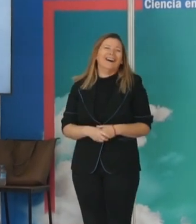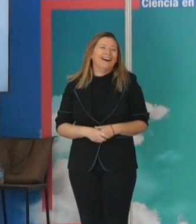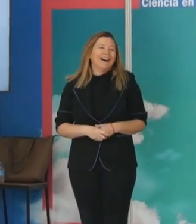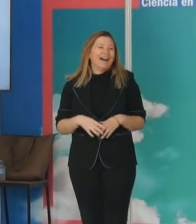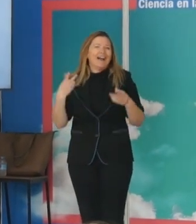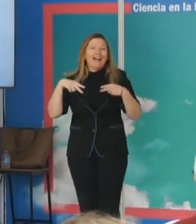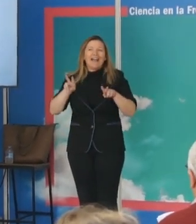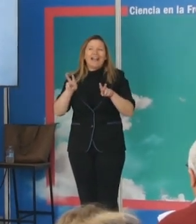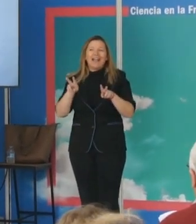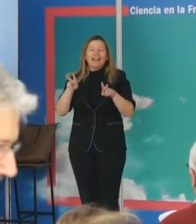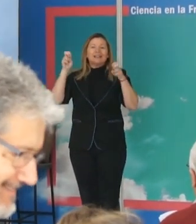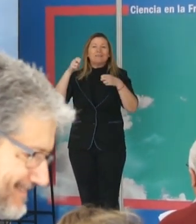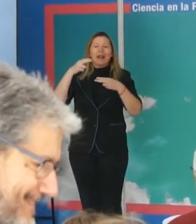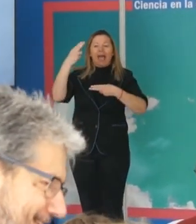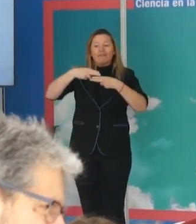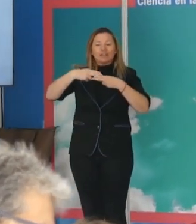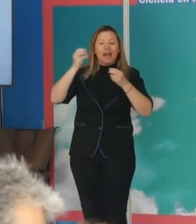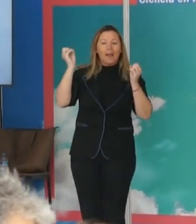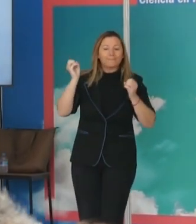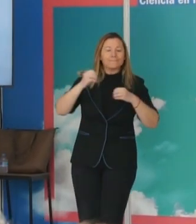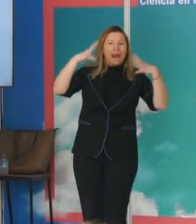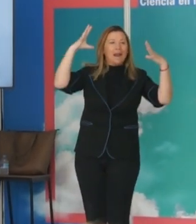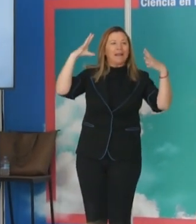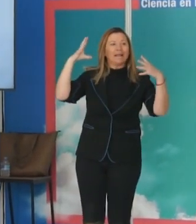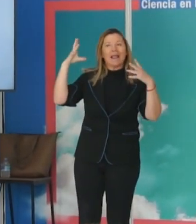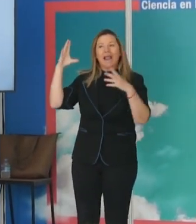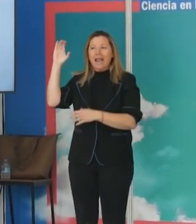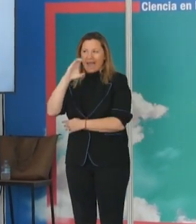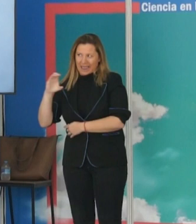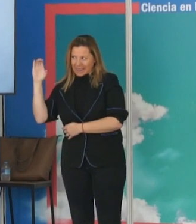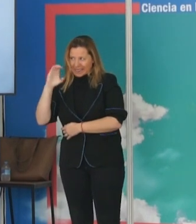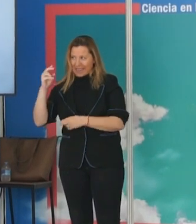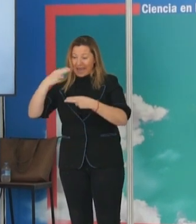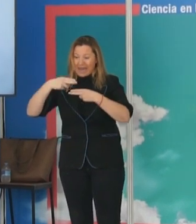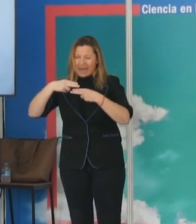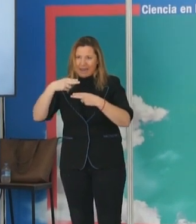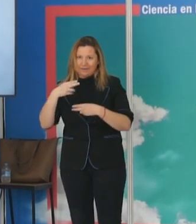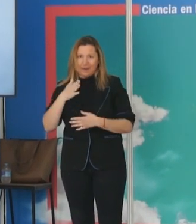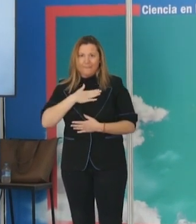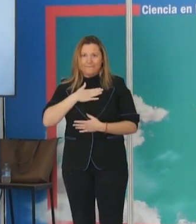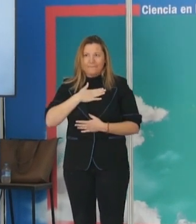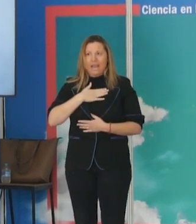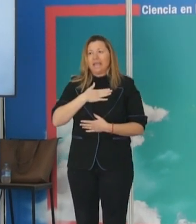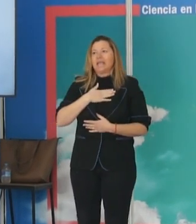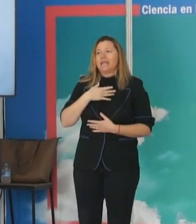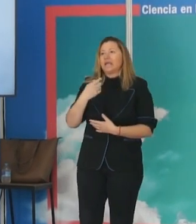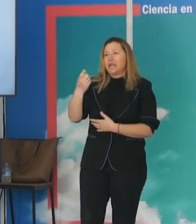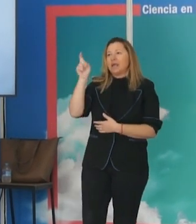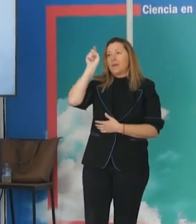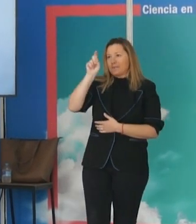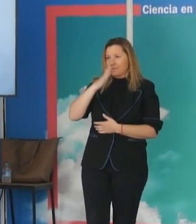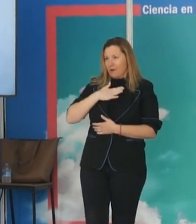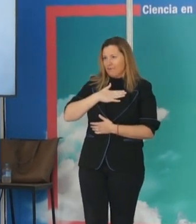el tema era la frontera entre la magia y la ciencia, ¿no? Yo para ello mi maestro es Richard Dawkins, ¿no?